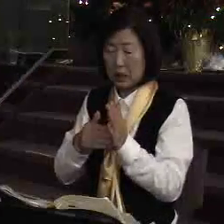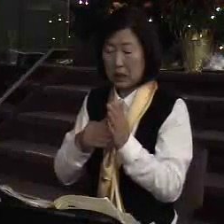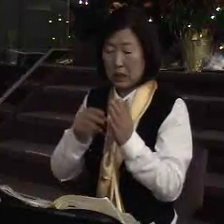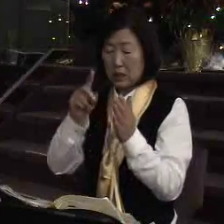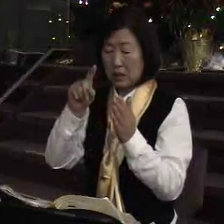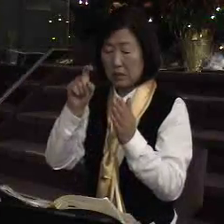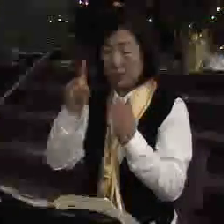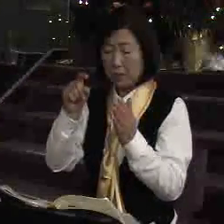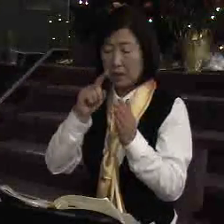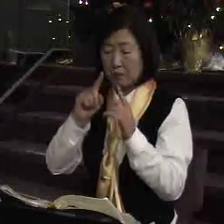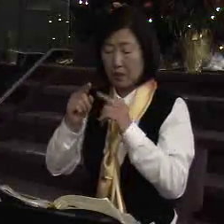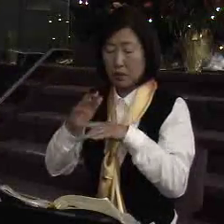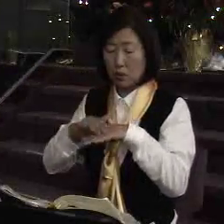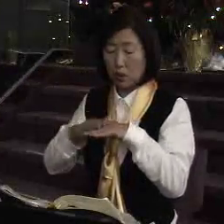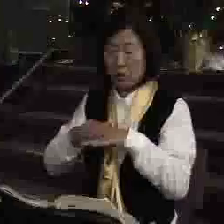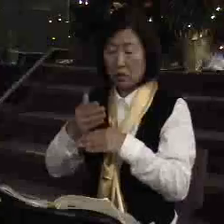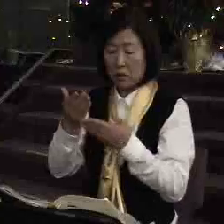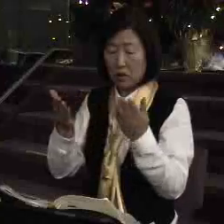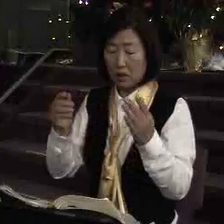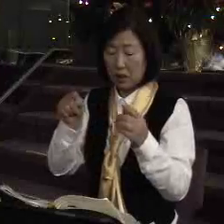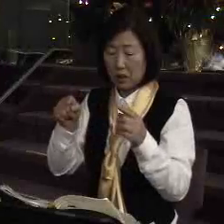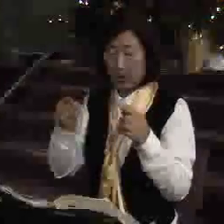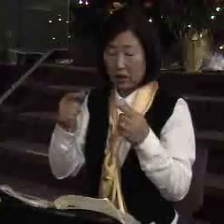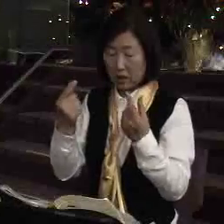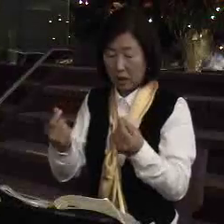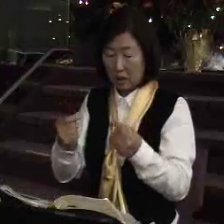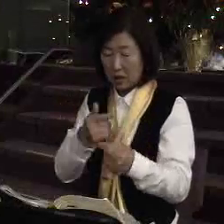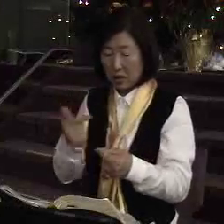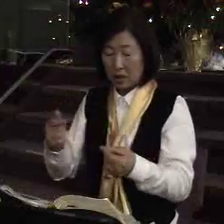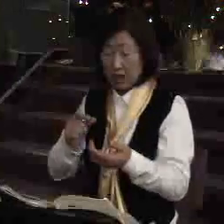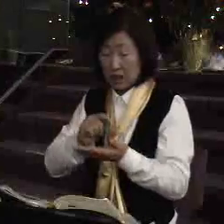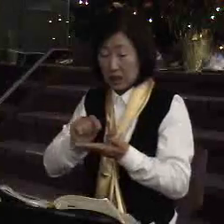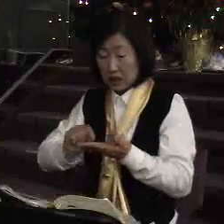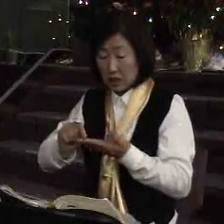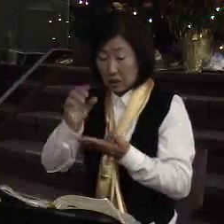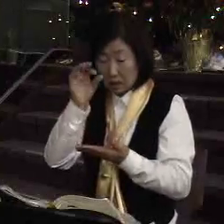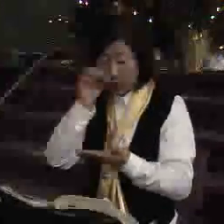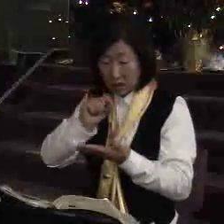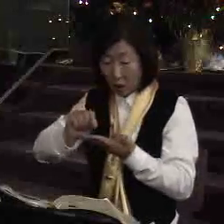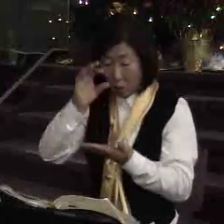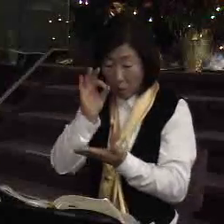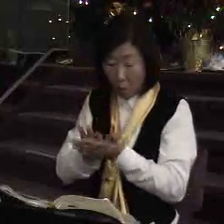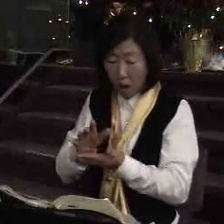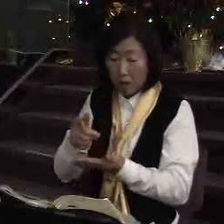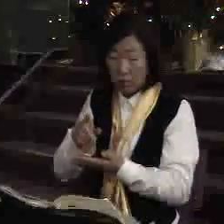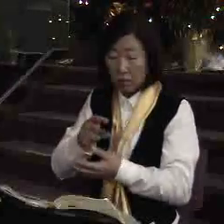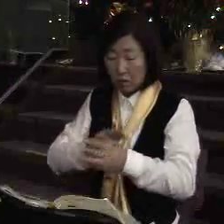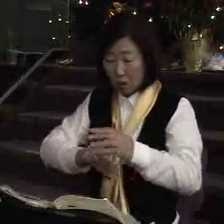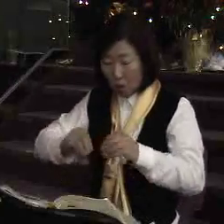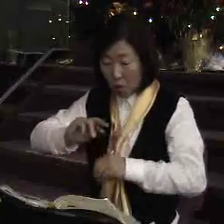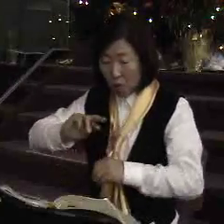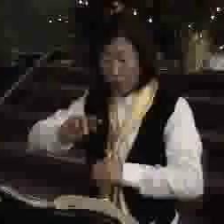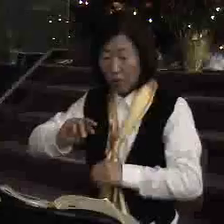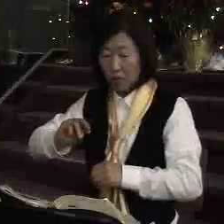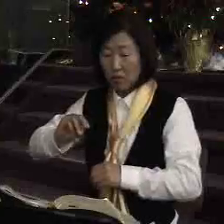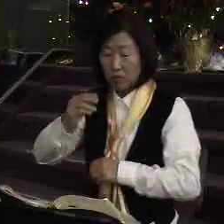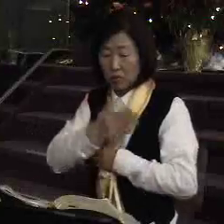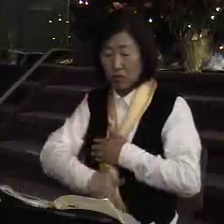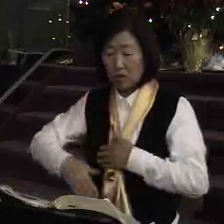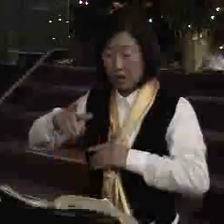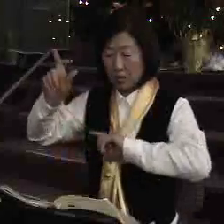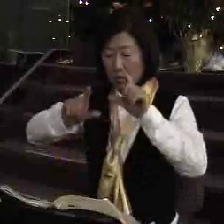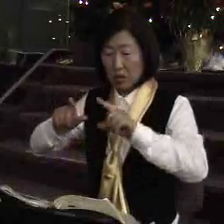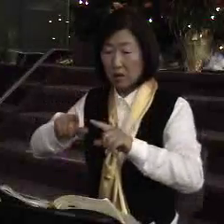11절 말씀입니다. 내 손으로 너희에게 이렇게 큰 글자로 쓴 것을 보라. 무릇 육체의 모양을 배려하는